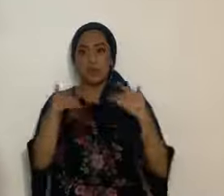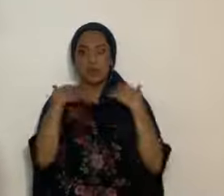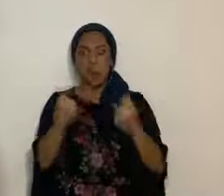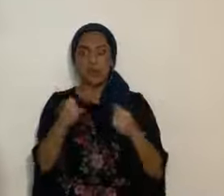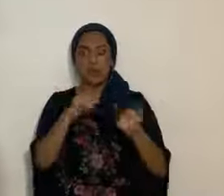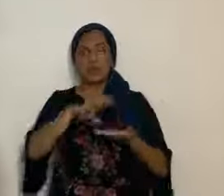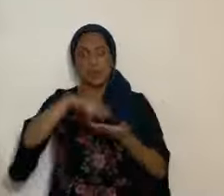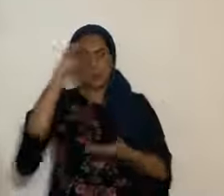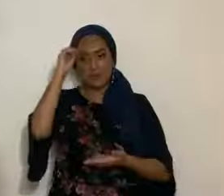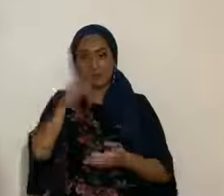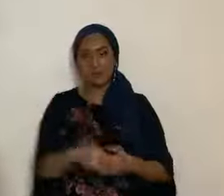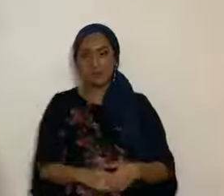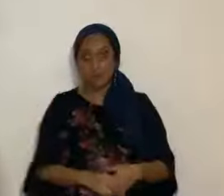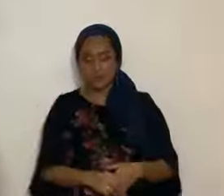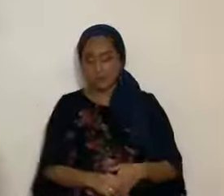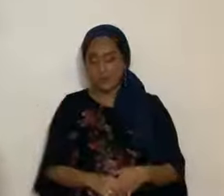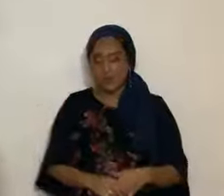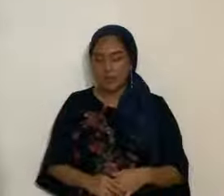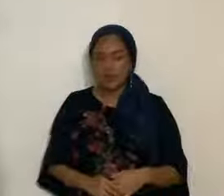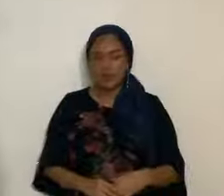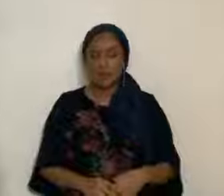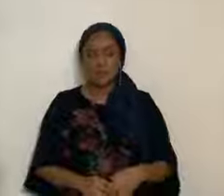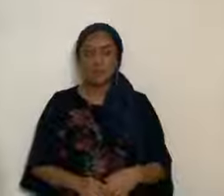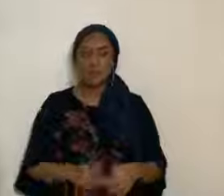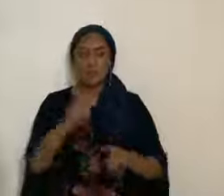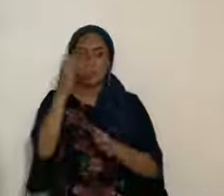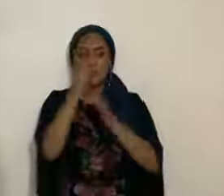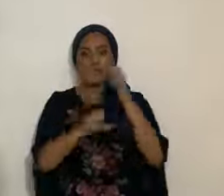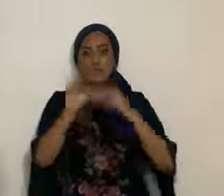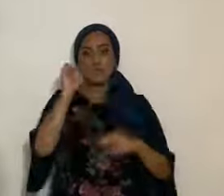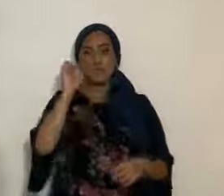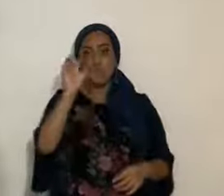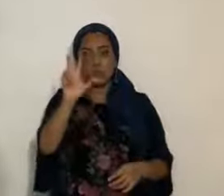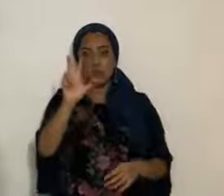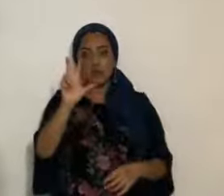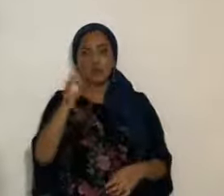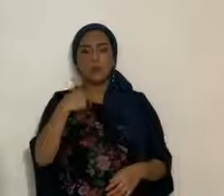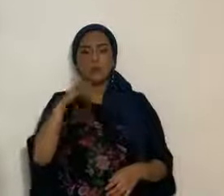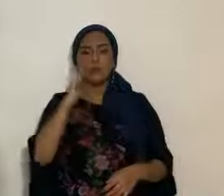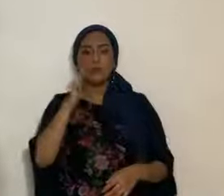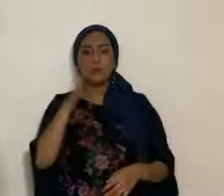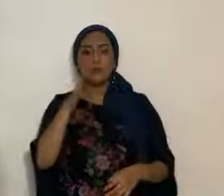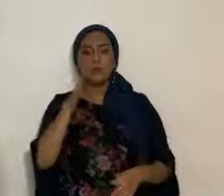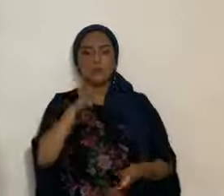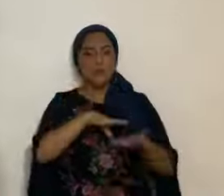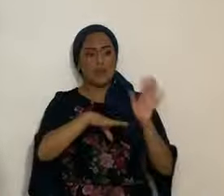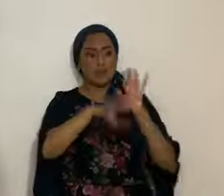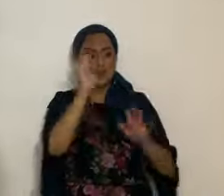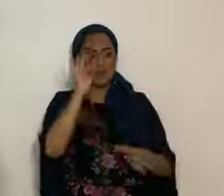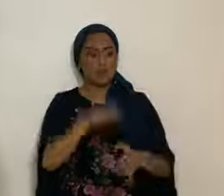a ver más adelante. En el capítulo 3 nos vamos a dar cuenta de lo siguiente.